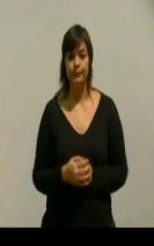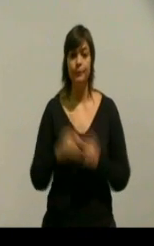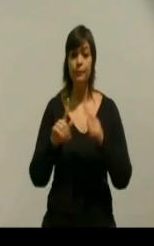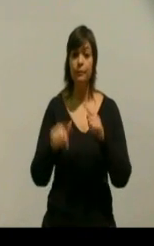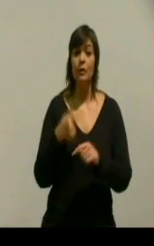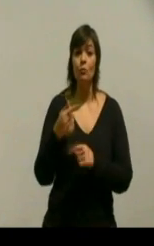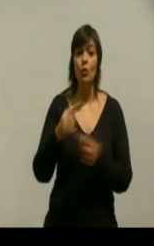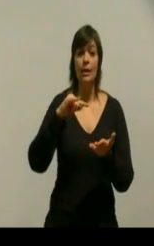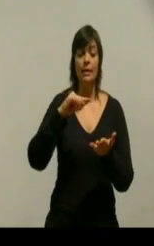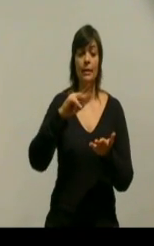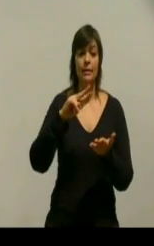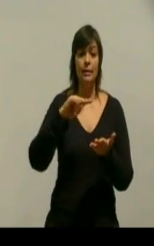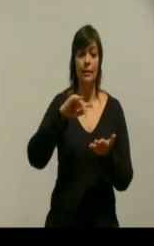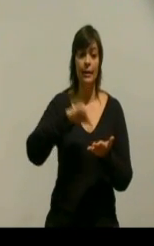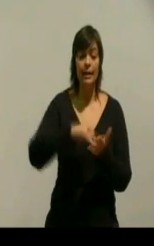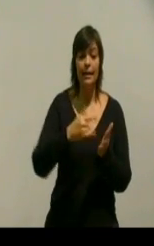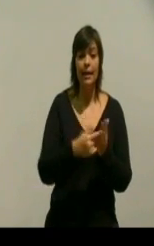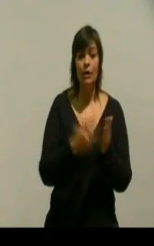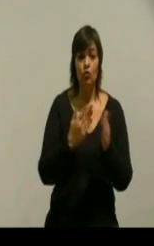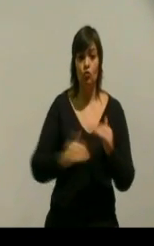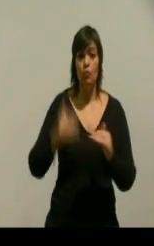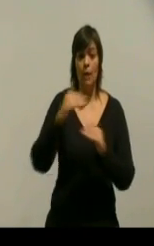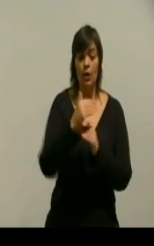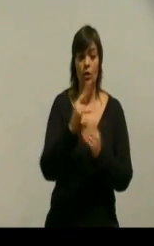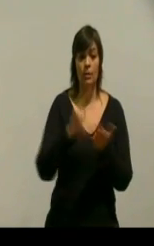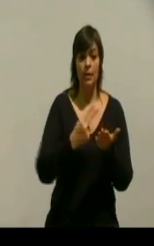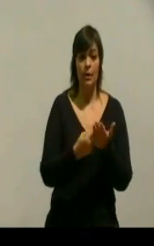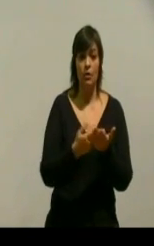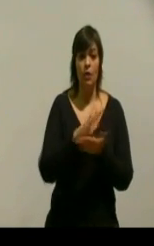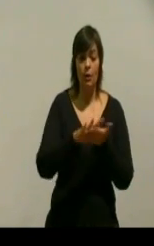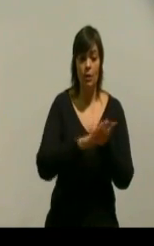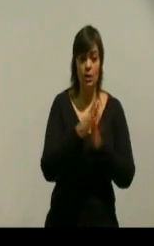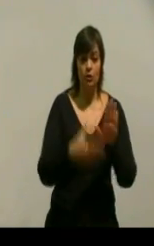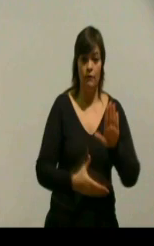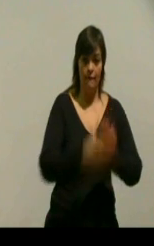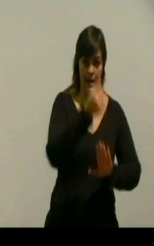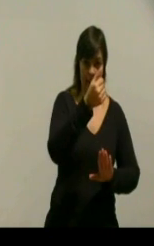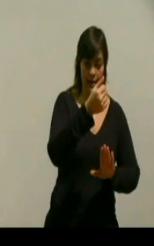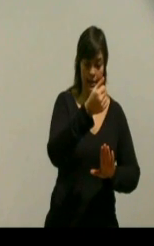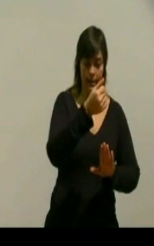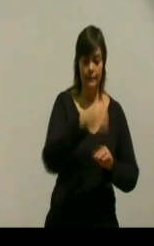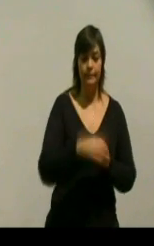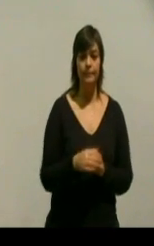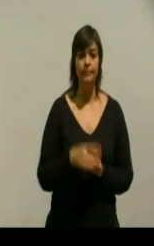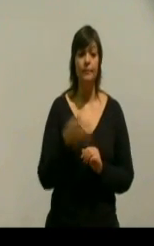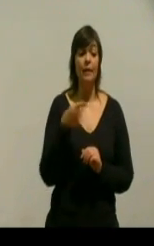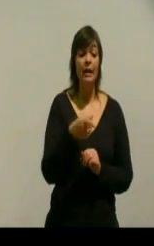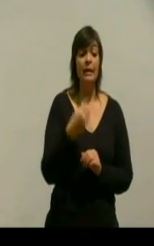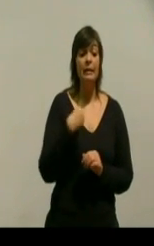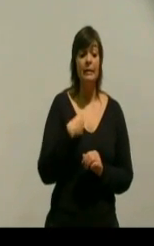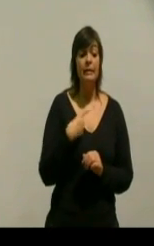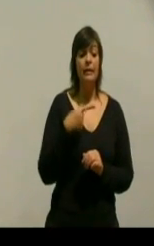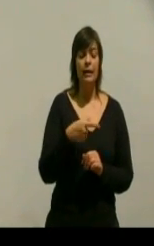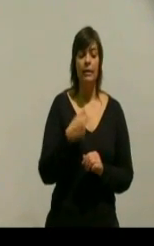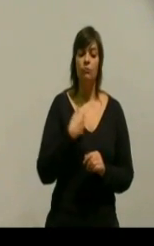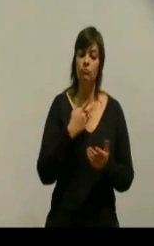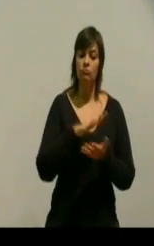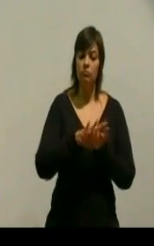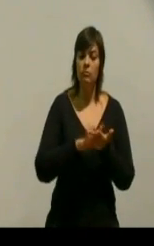Después fui técnico superior en interpretación de lengua de signos en la Federación Extremeña de Personas Sordas, en FEXAS. Y aquí fue mi aprendizaje en el